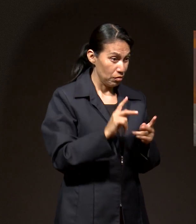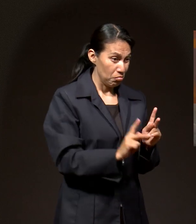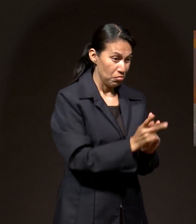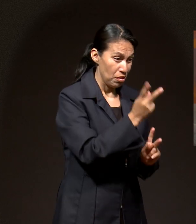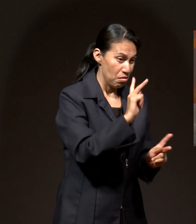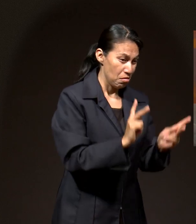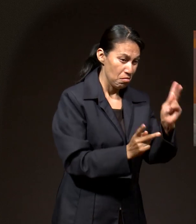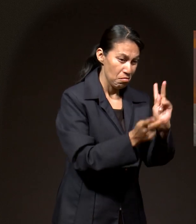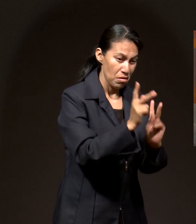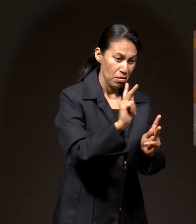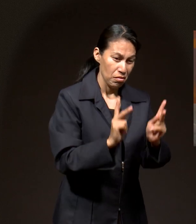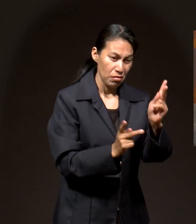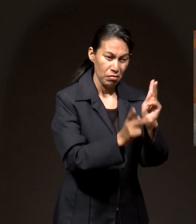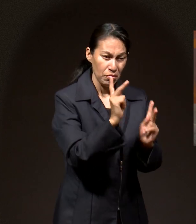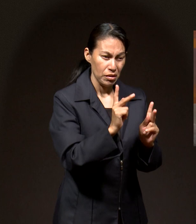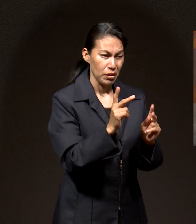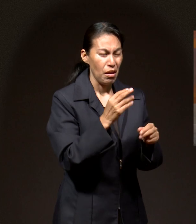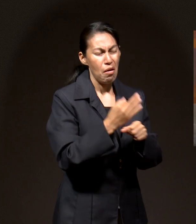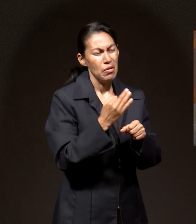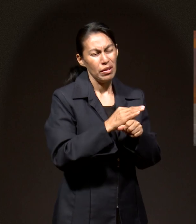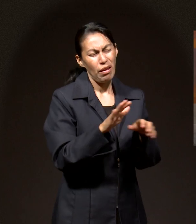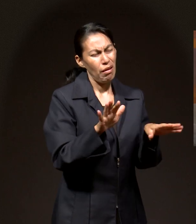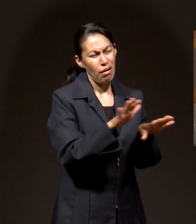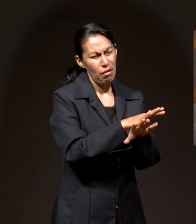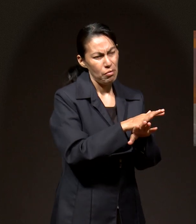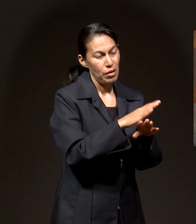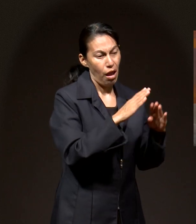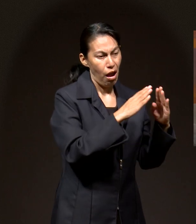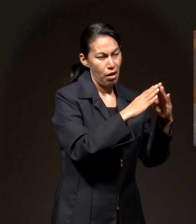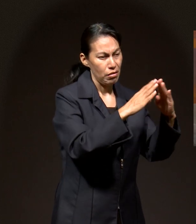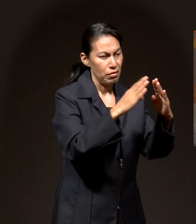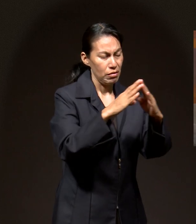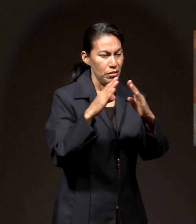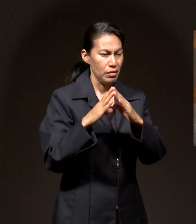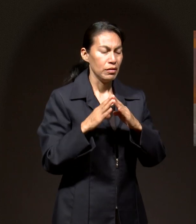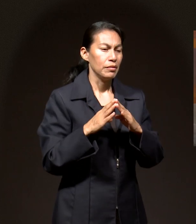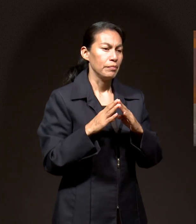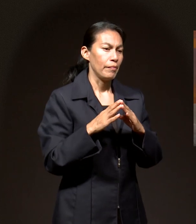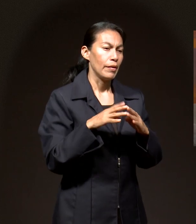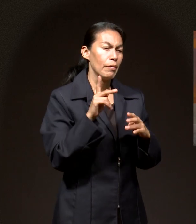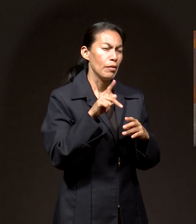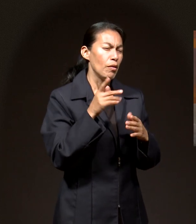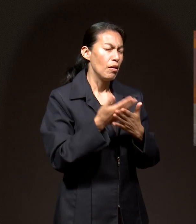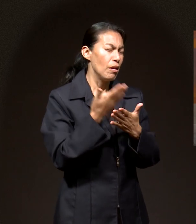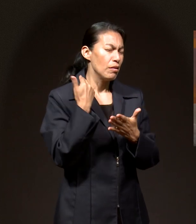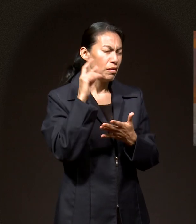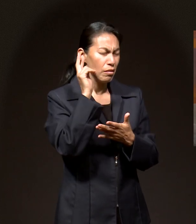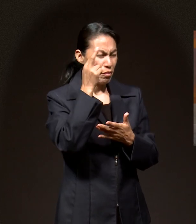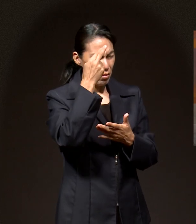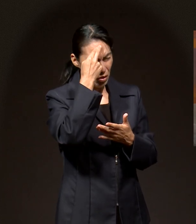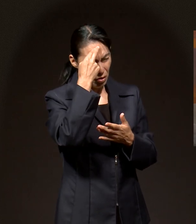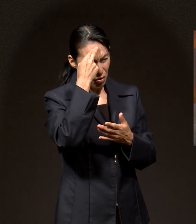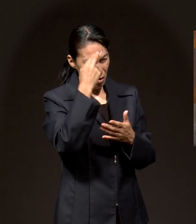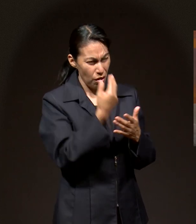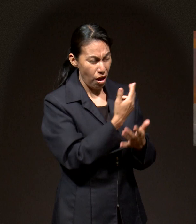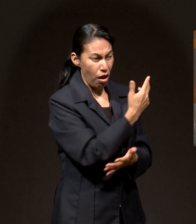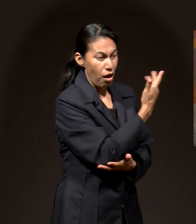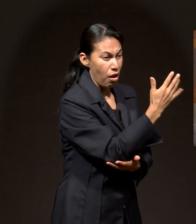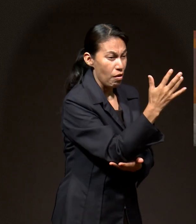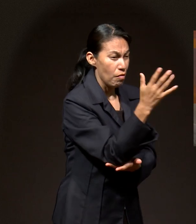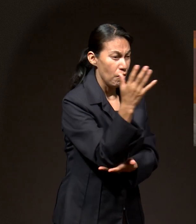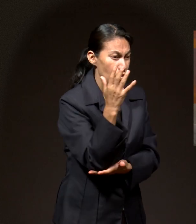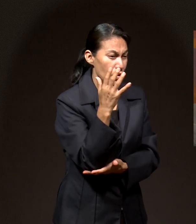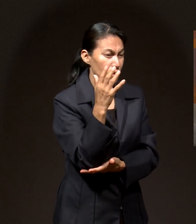otras colonias. Pero yo recuerdo que cuando vivíamos allá, en una ocasión mi abuela materna me llevó con ella a los plantíos de